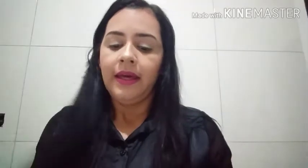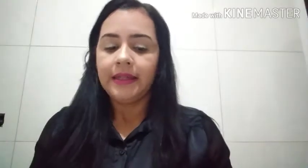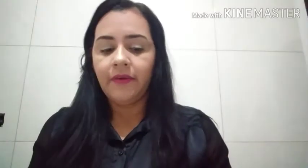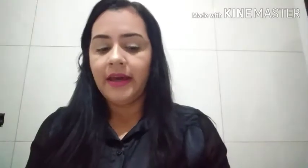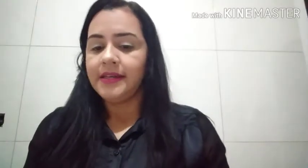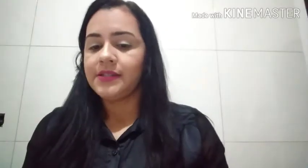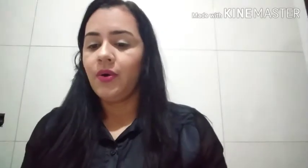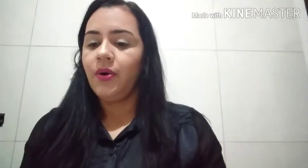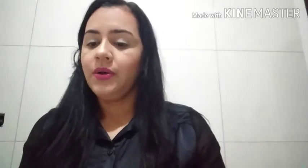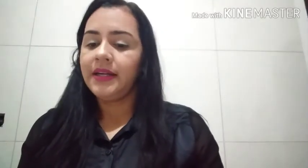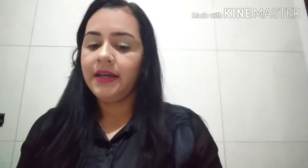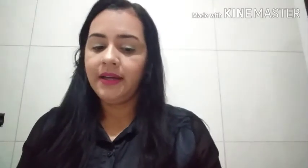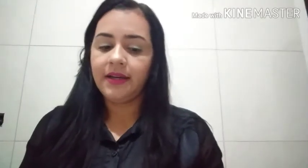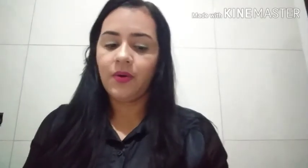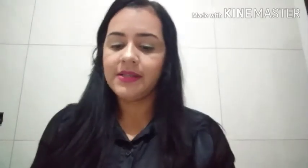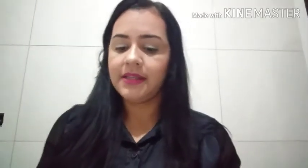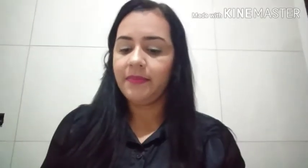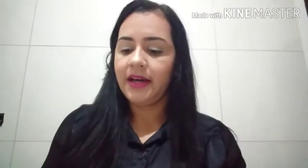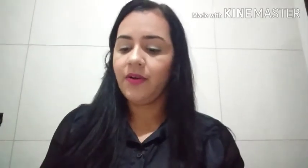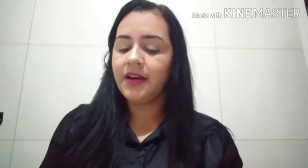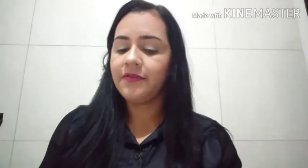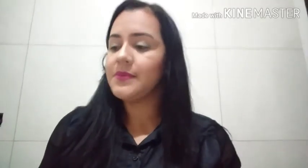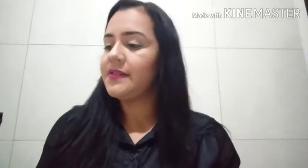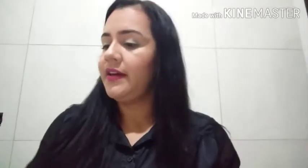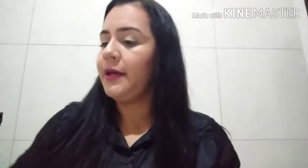Então, é isso. Outra coisa também, agora vamos ver